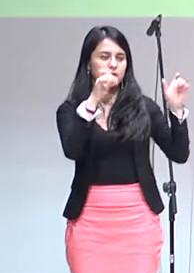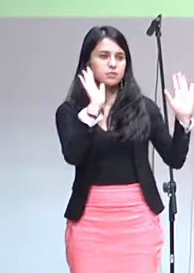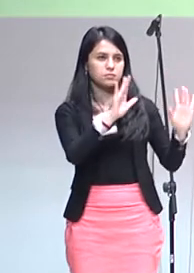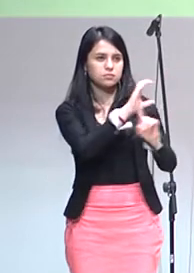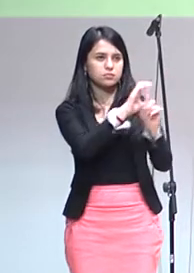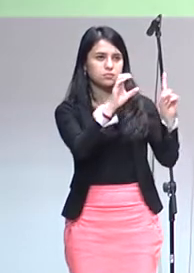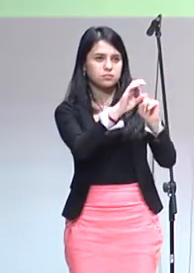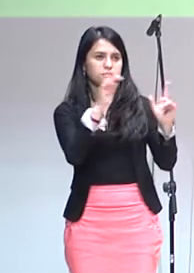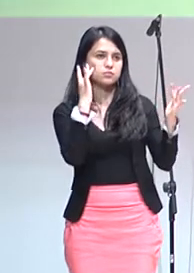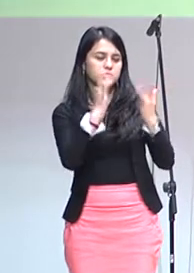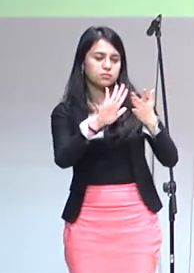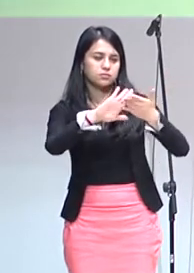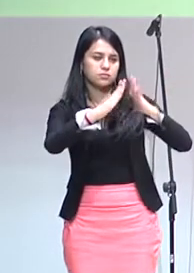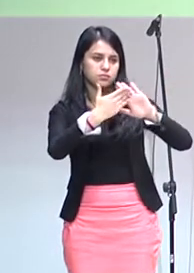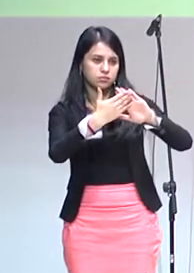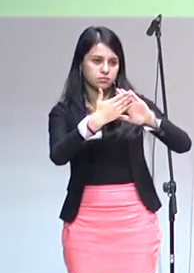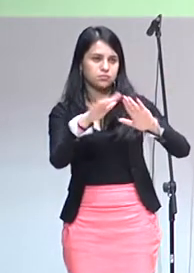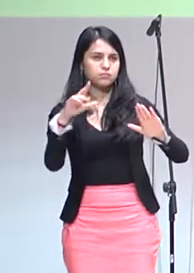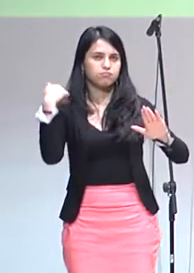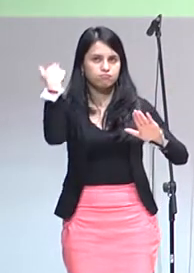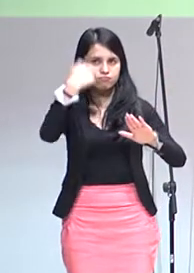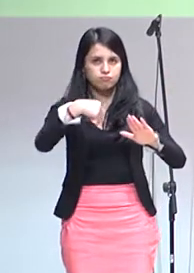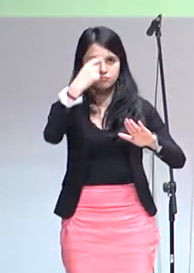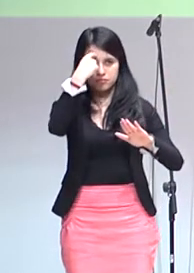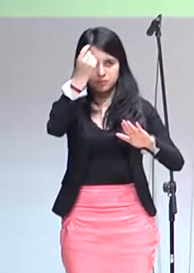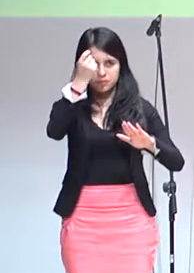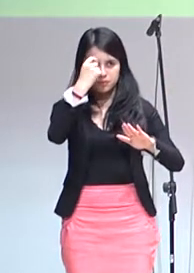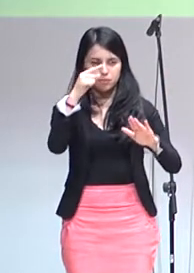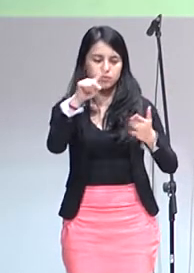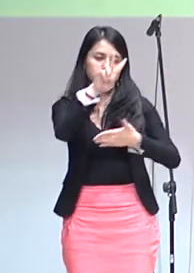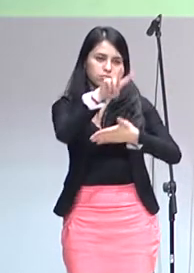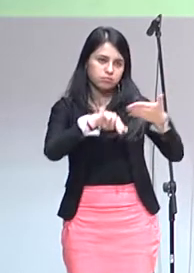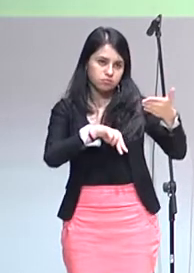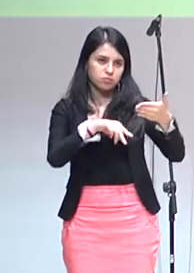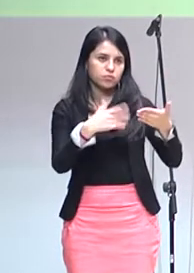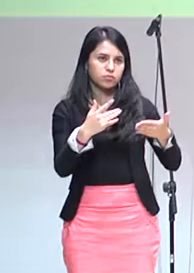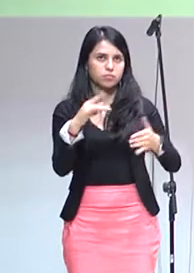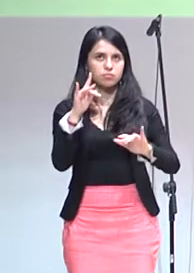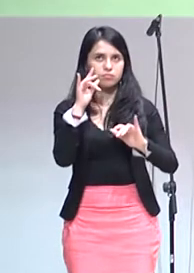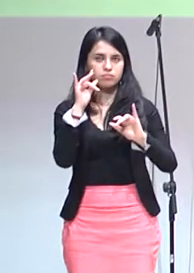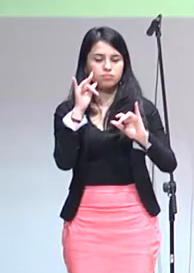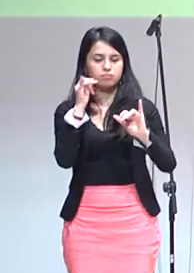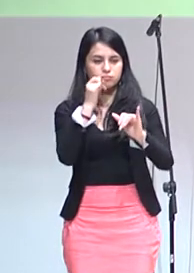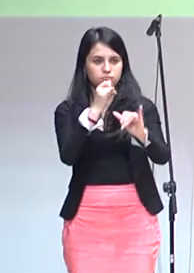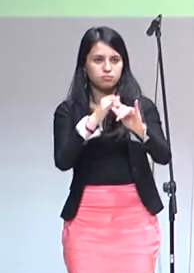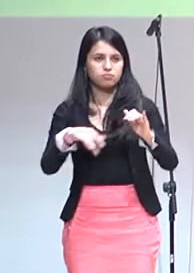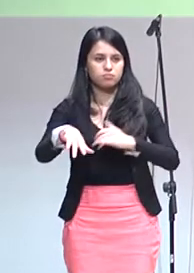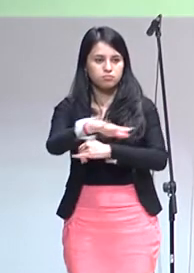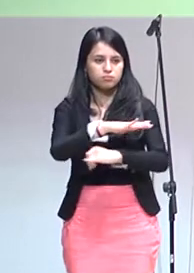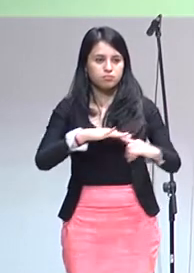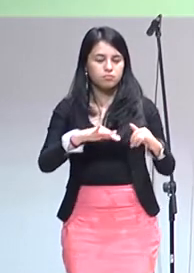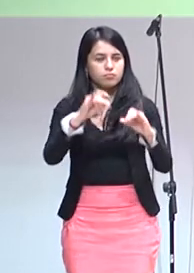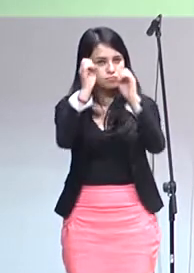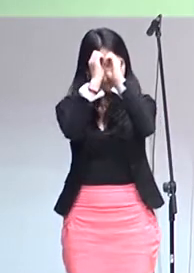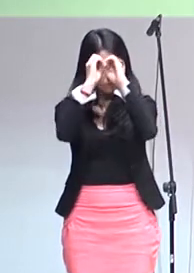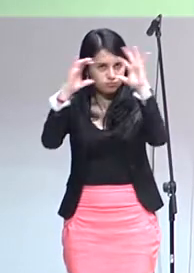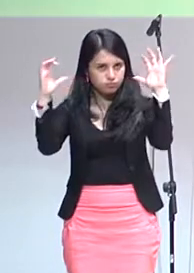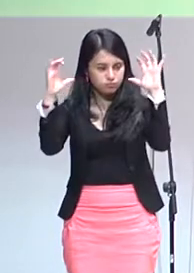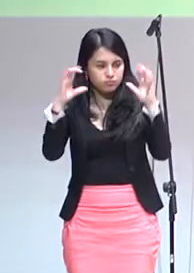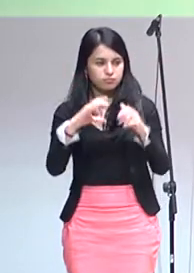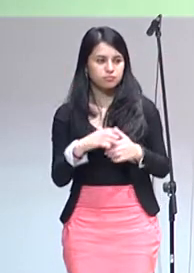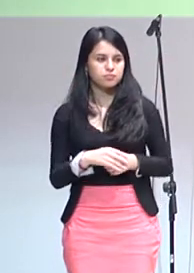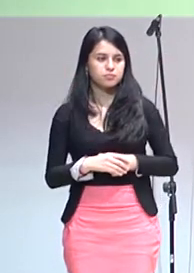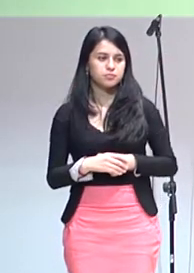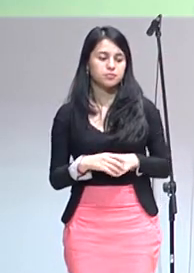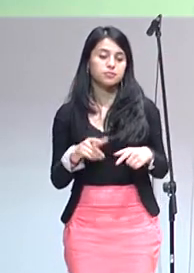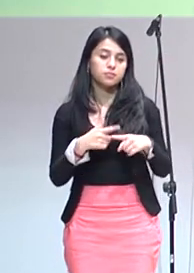con la comunidad, la parte histórica, en la línea de cultura, de gastronomía, de imaginarios.